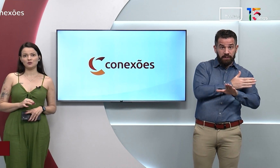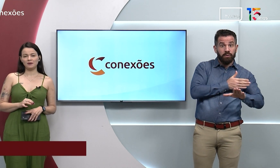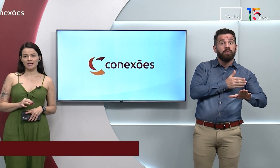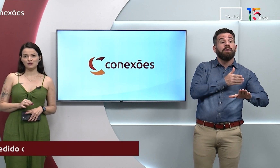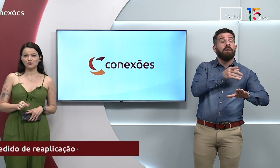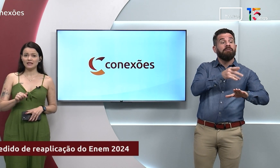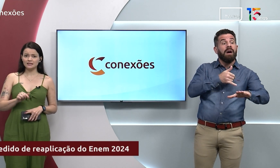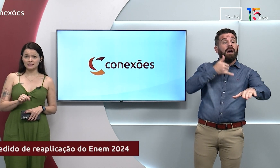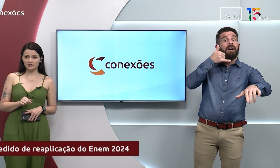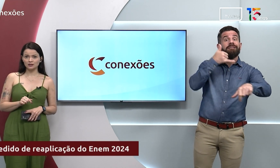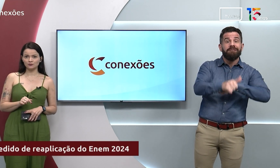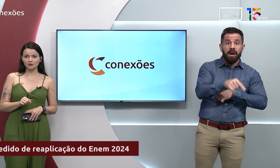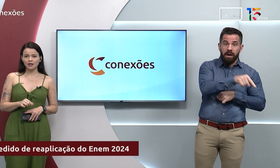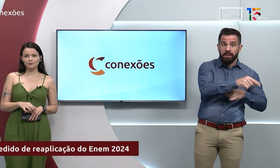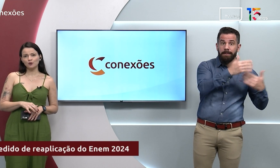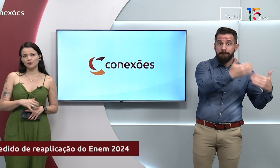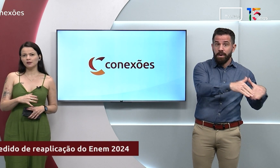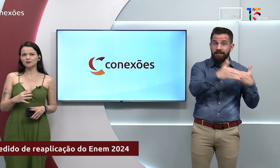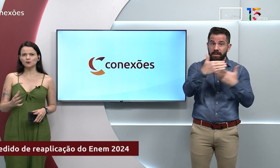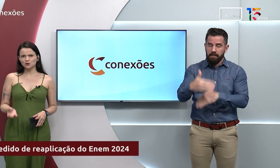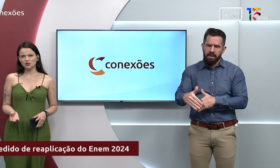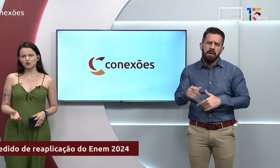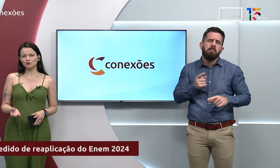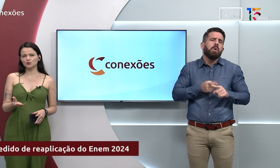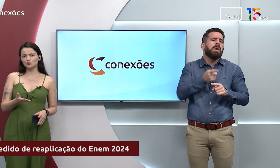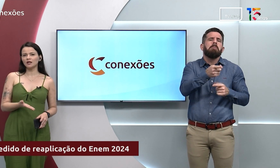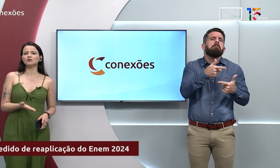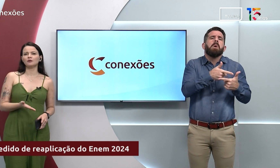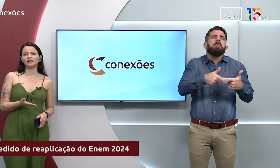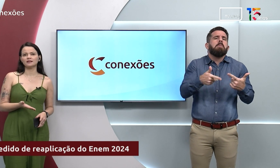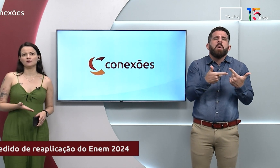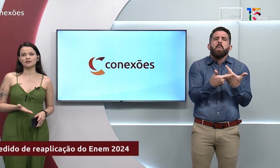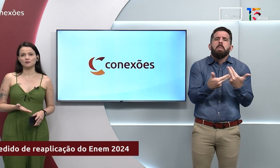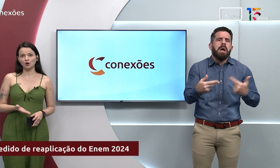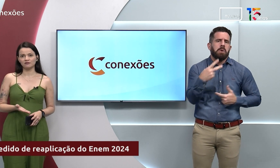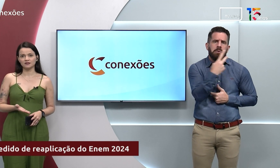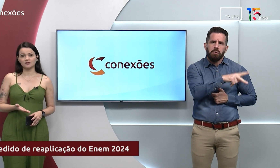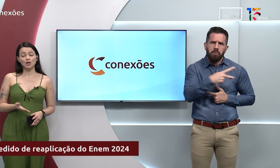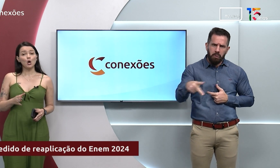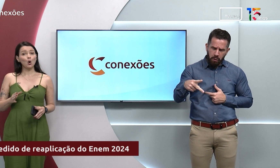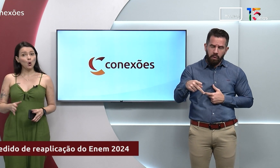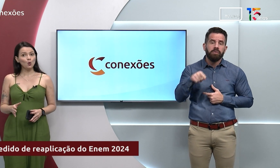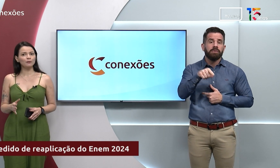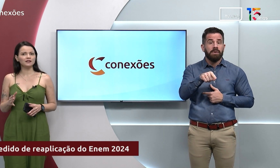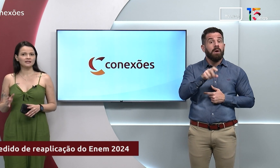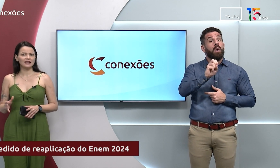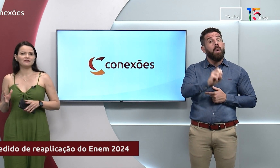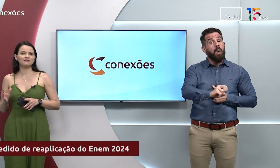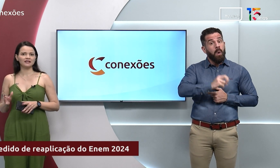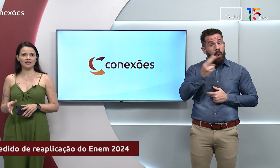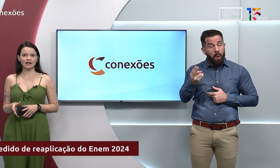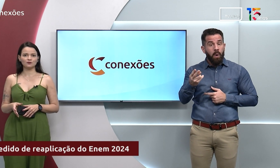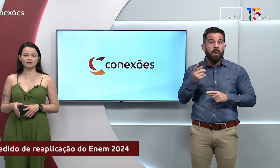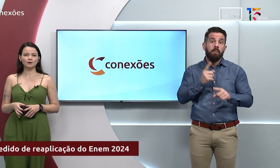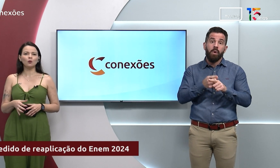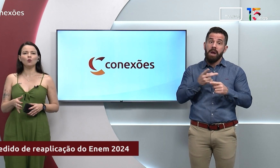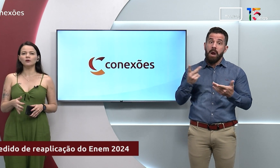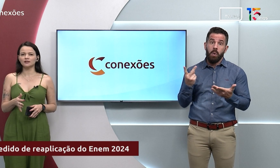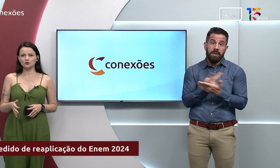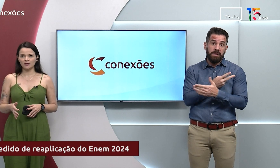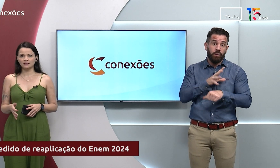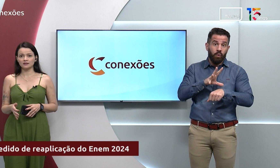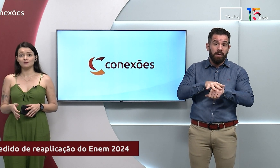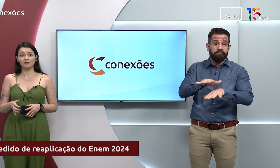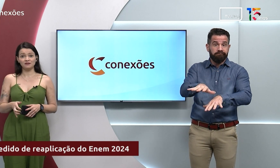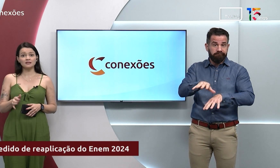do Ensino Médio nesse ano por problemas logísticos durante a aplicação das provas ou por estarem infectados por alguma